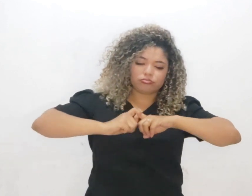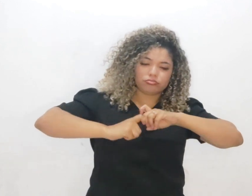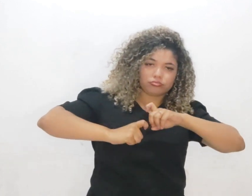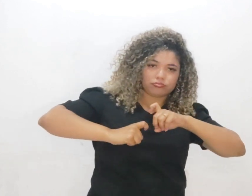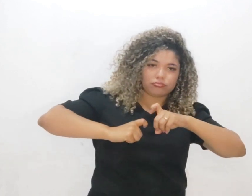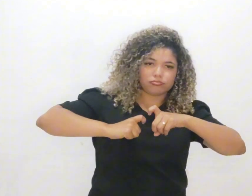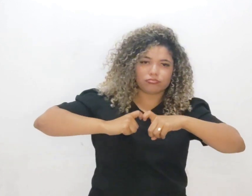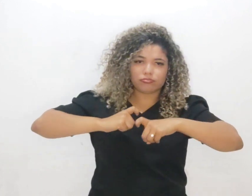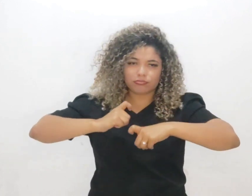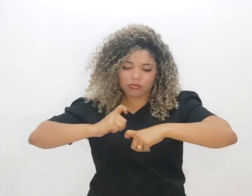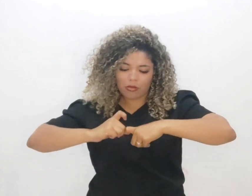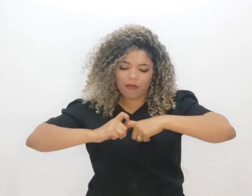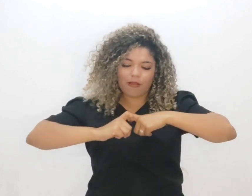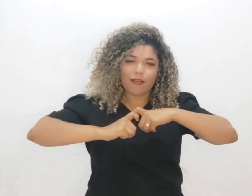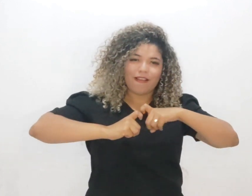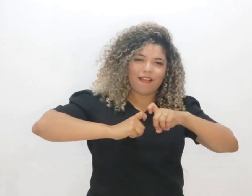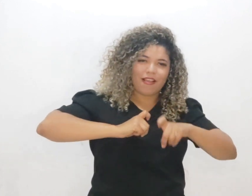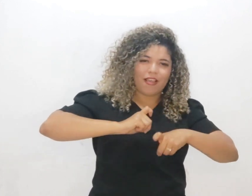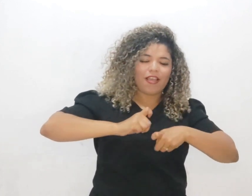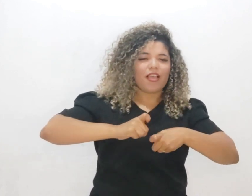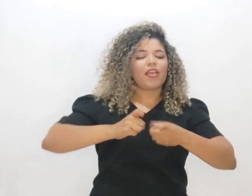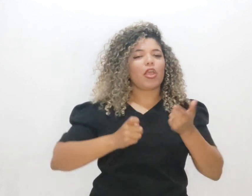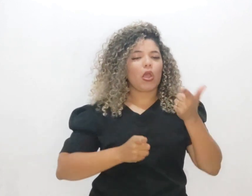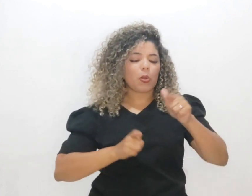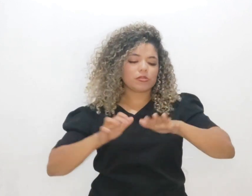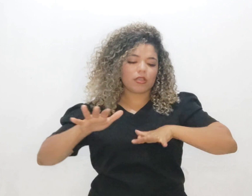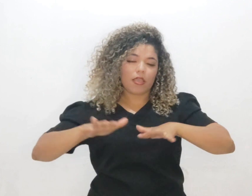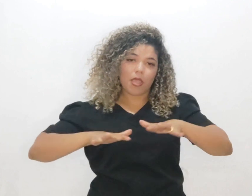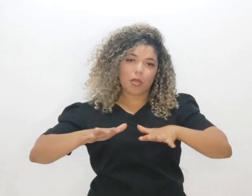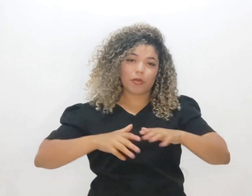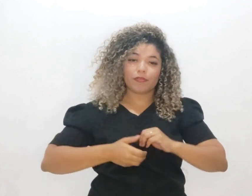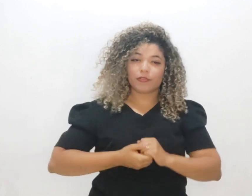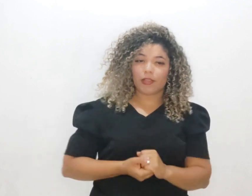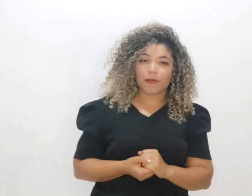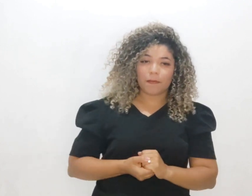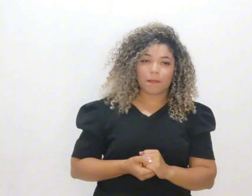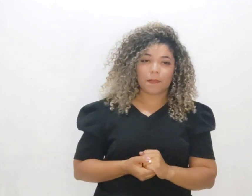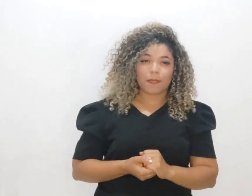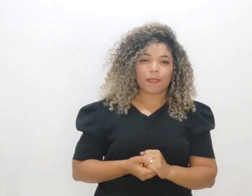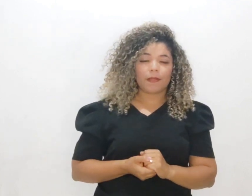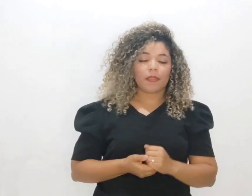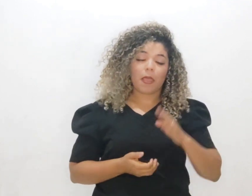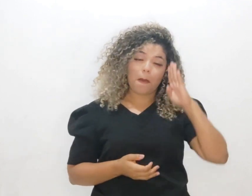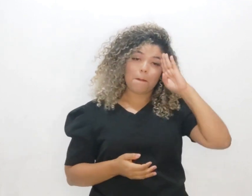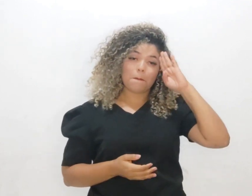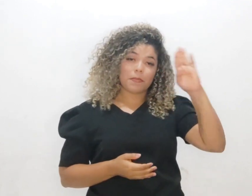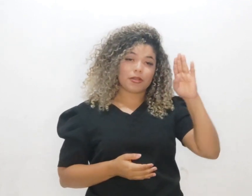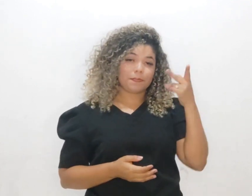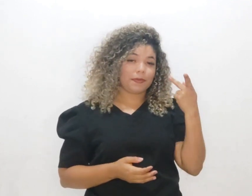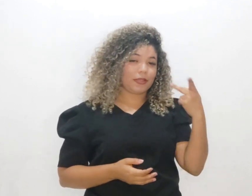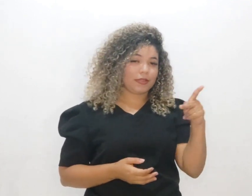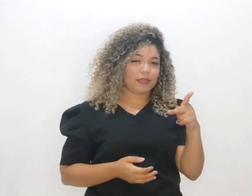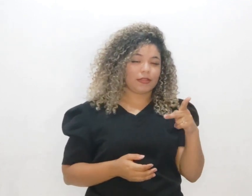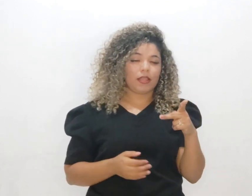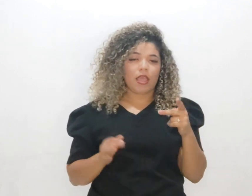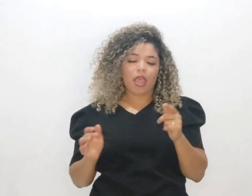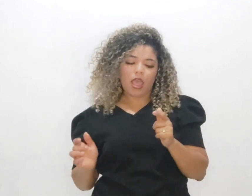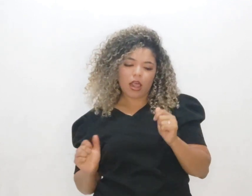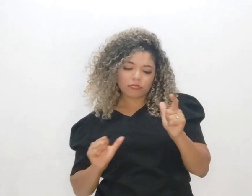transferido para a engrenagem que está ao lado. Esse é o movimento principal das engrenagens. Ela transfere o movimento de uma